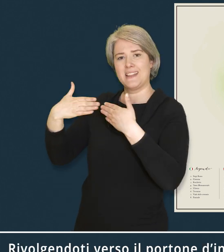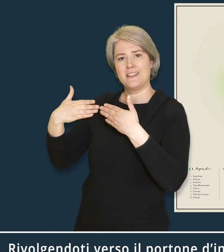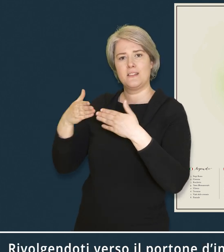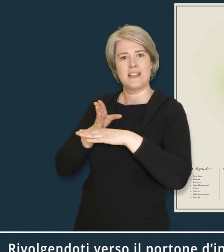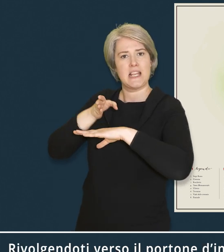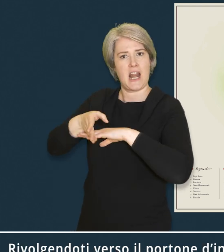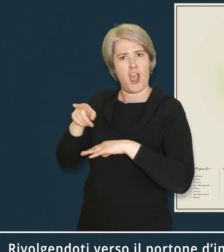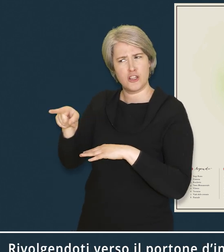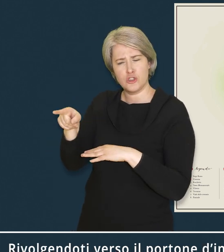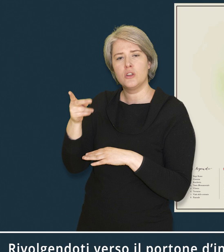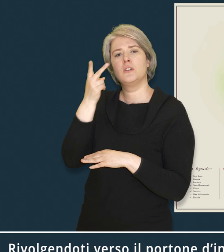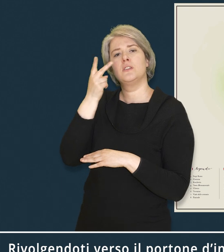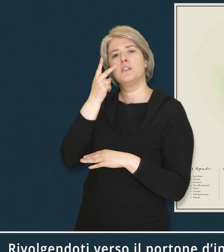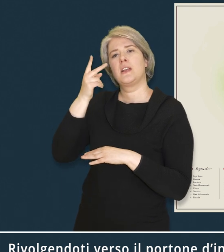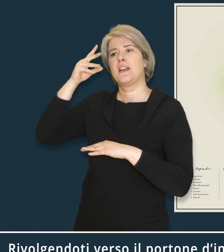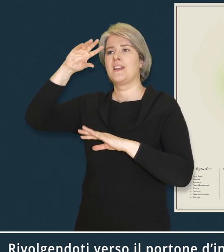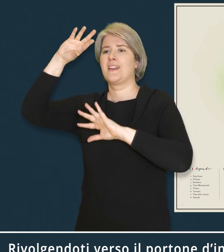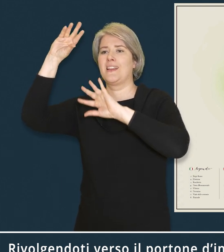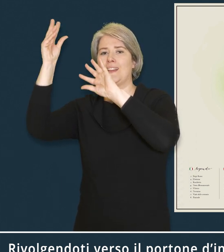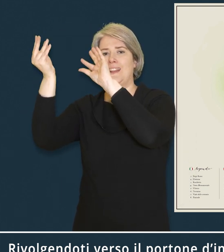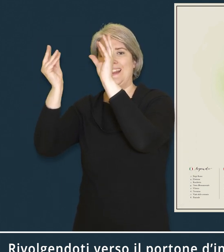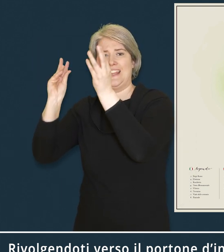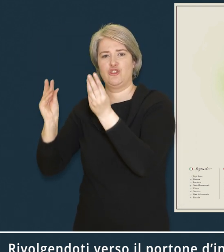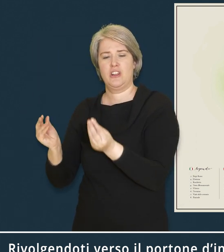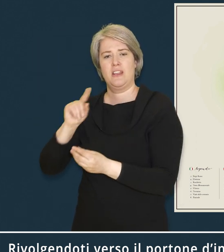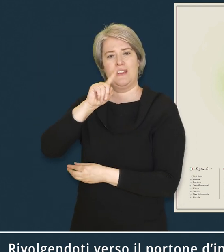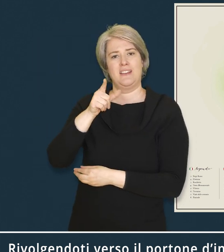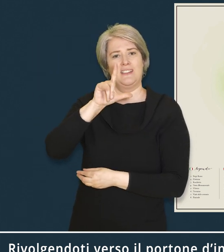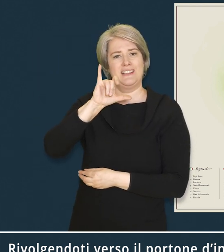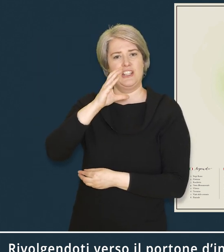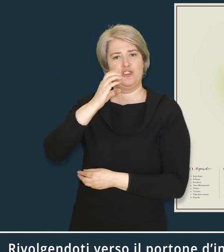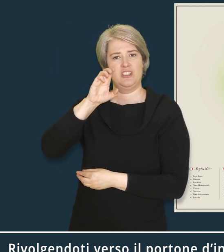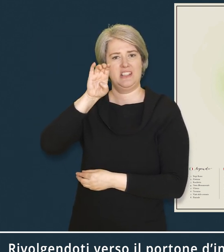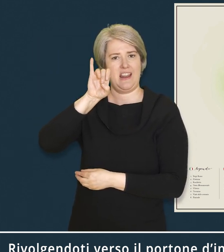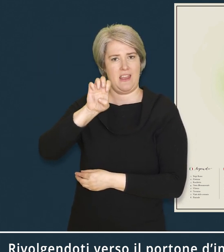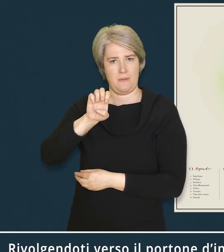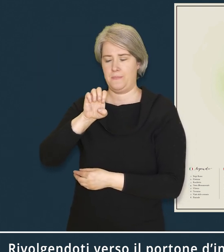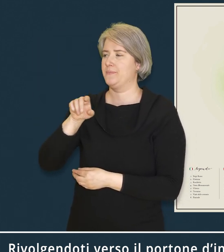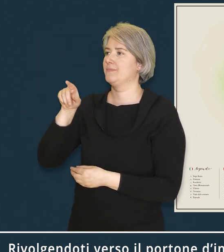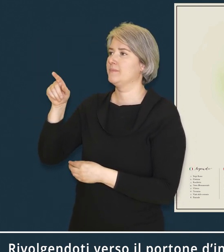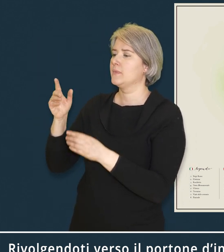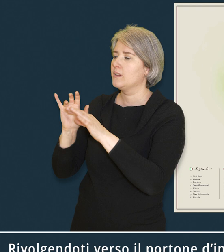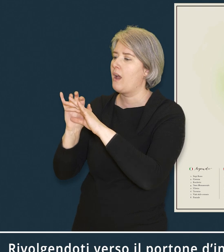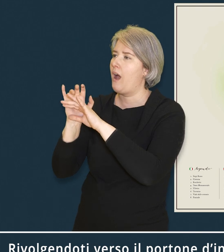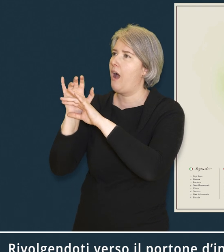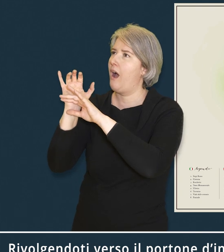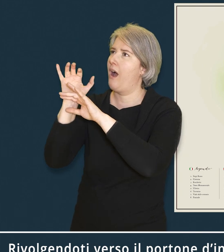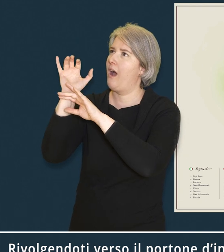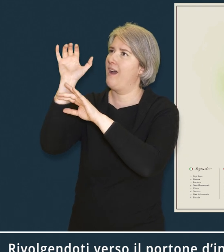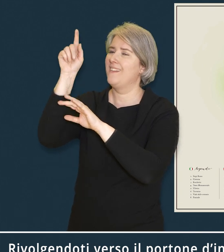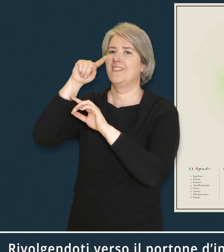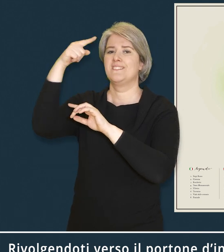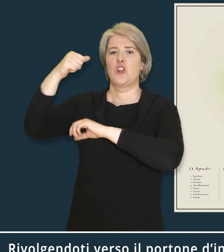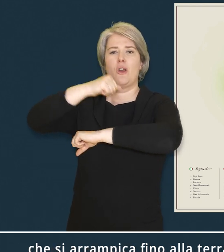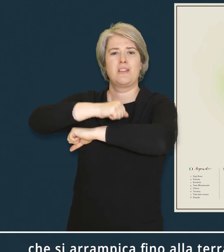Rivolgendoti verso il portone di ingresso, puoi ammirare sulla sinistra un'imponente glicine Wisteria